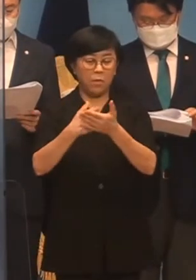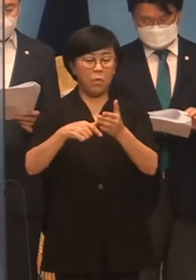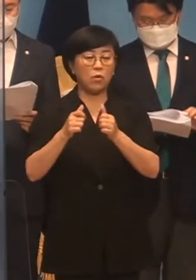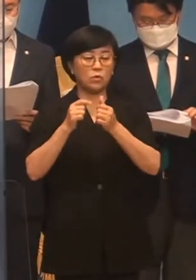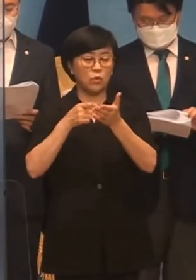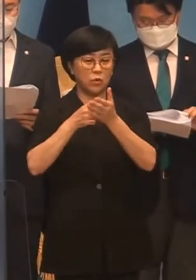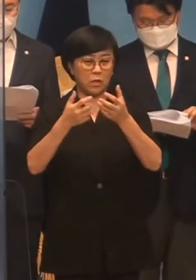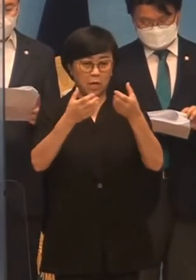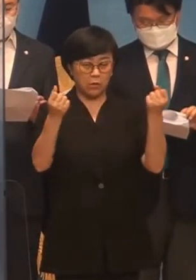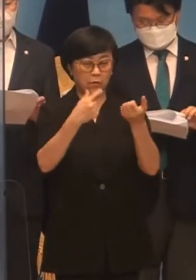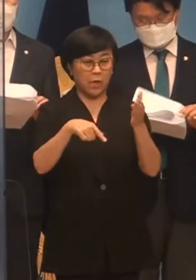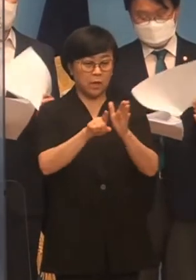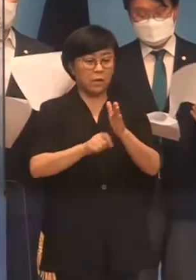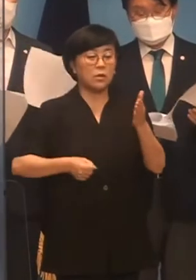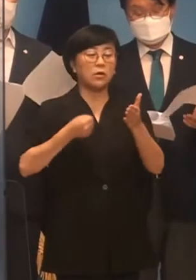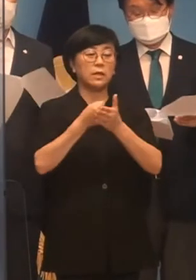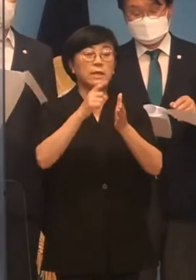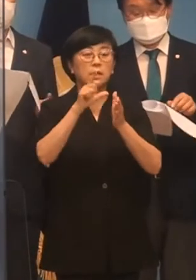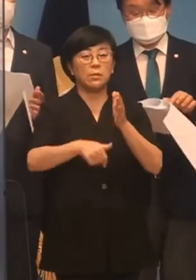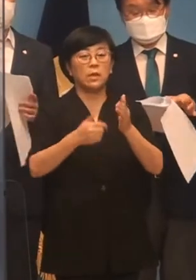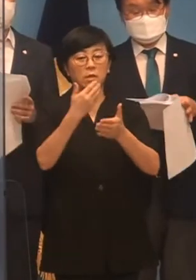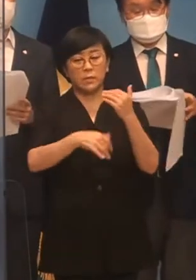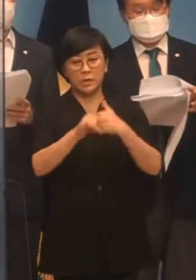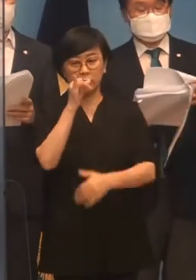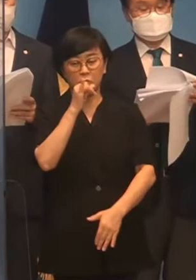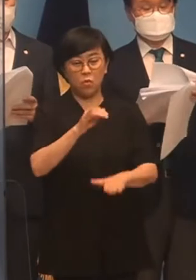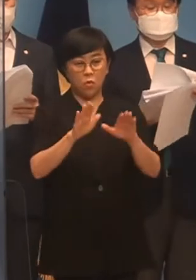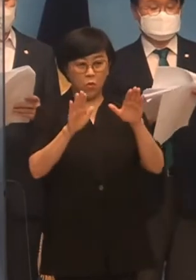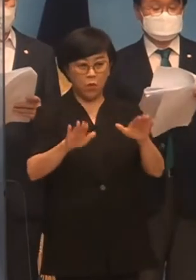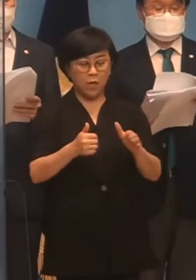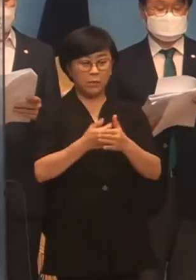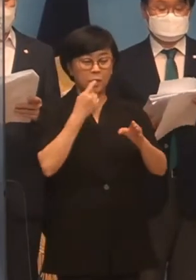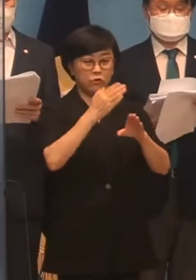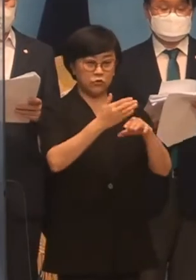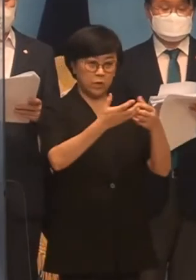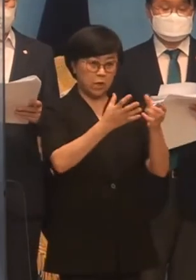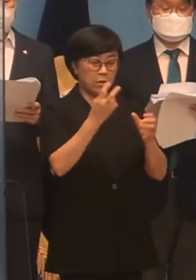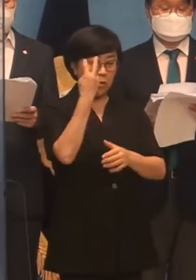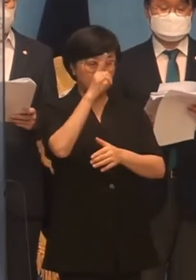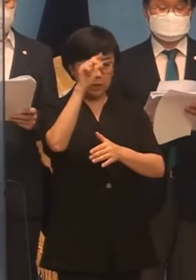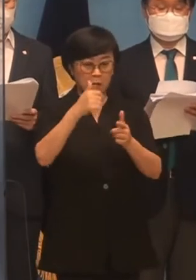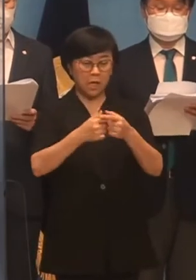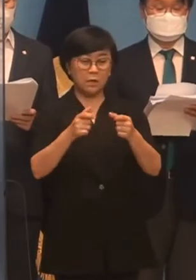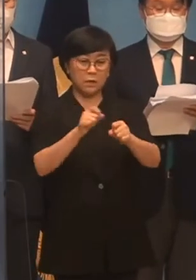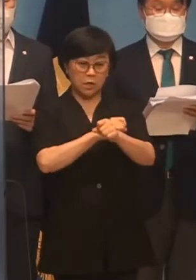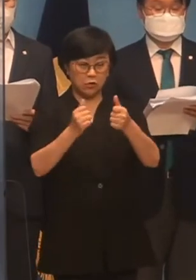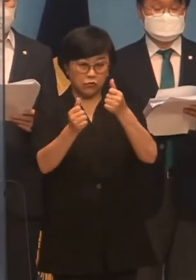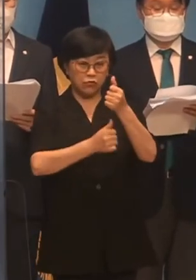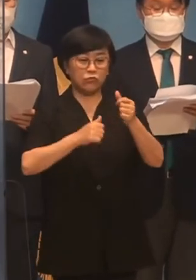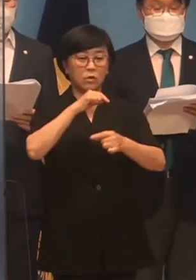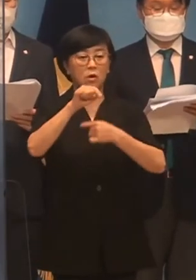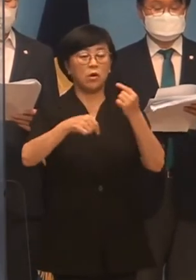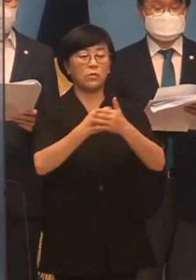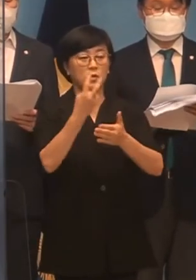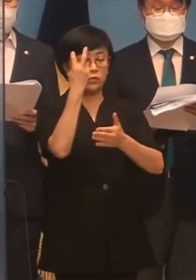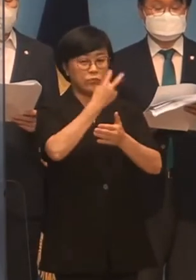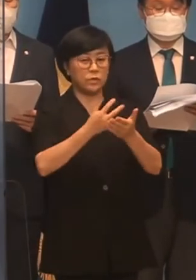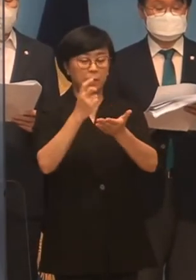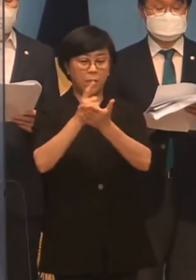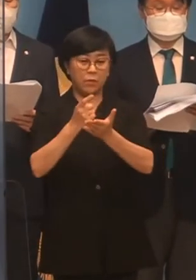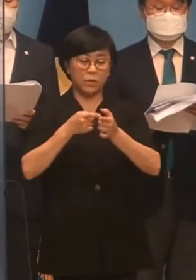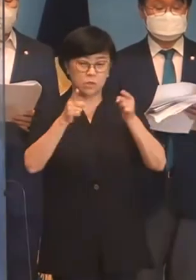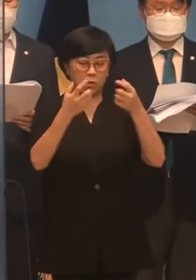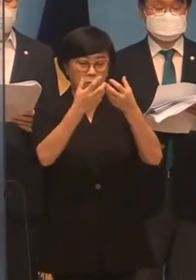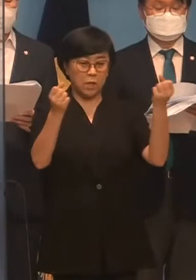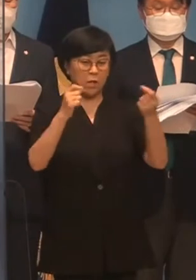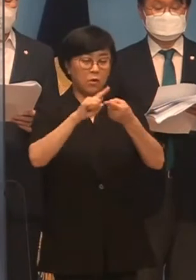마무리했습니다. 이제는 결단의 시간만이 남았습니다. 올해 초 민주당은 검찰개혁 특위를 운영하며 수사 기소 분리 방안에 대한